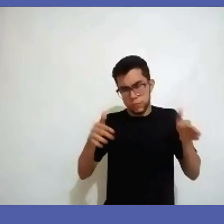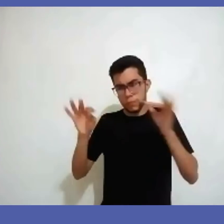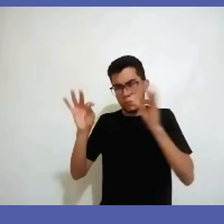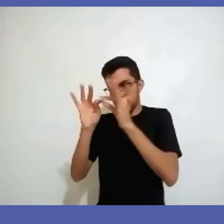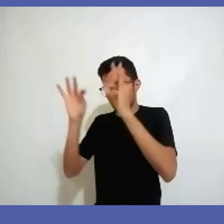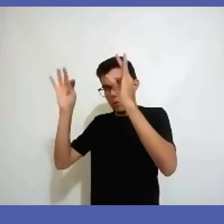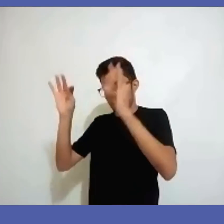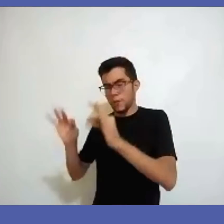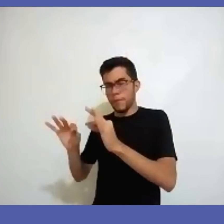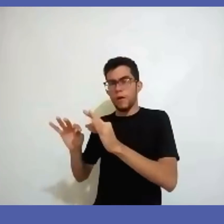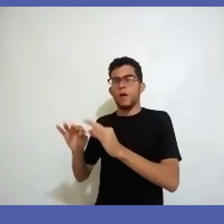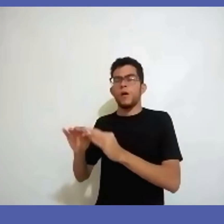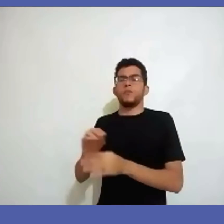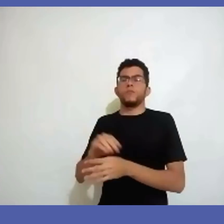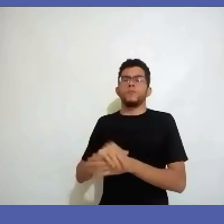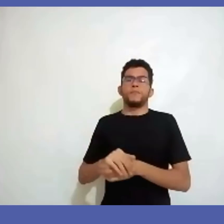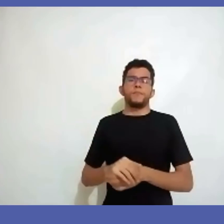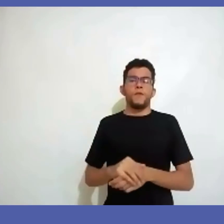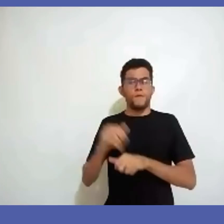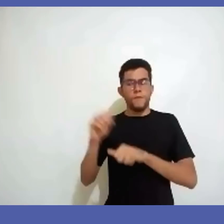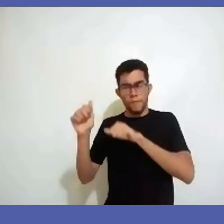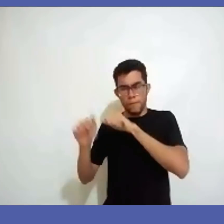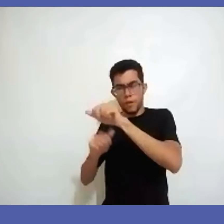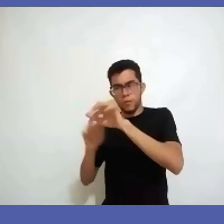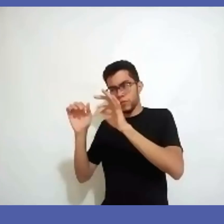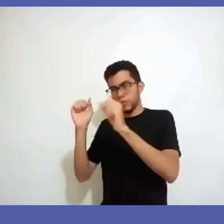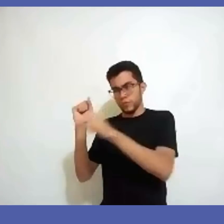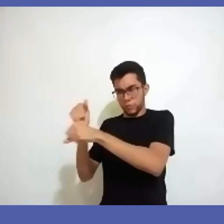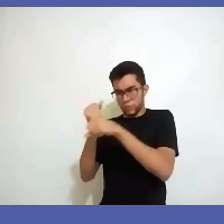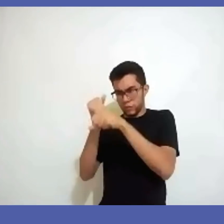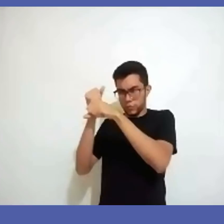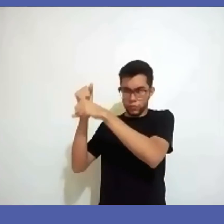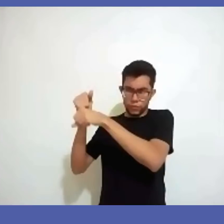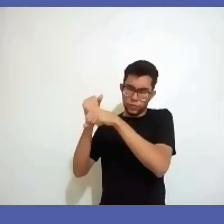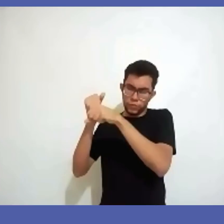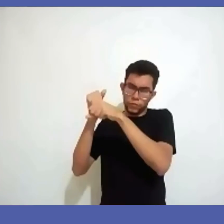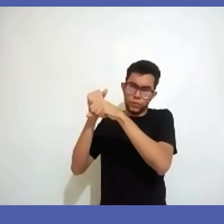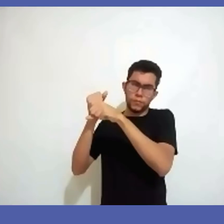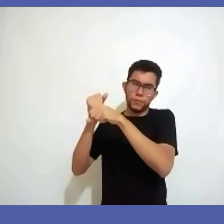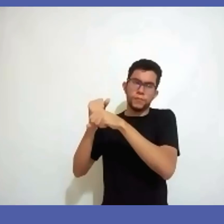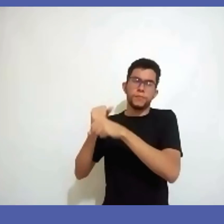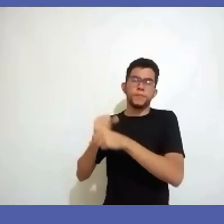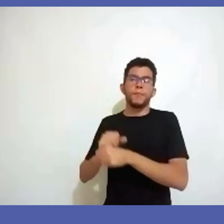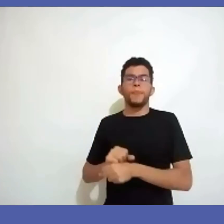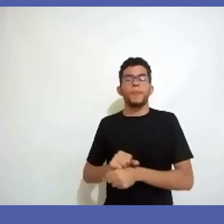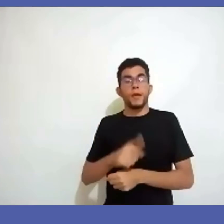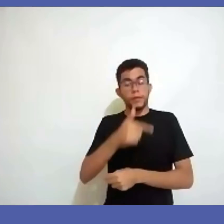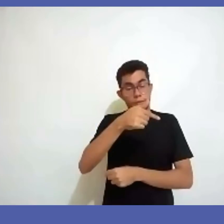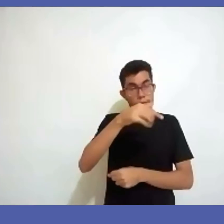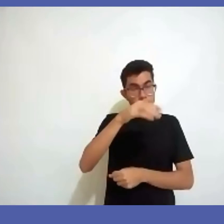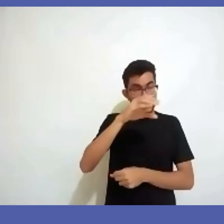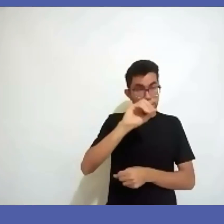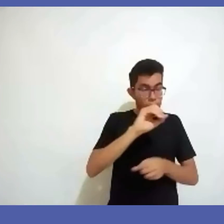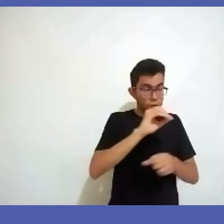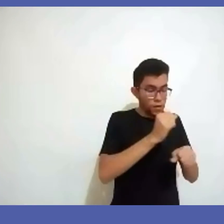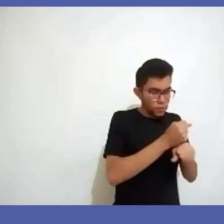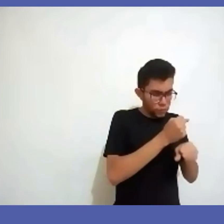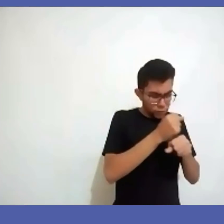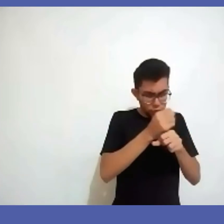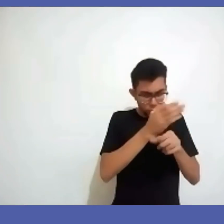Josué. Vocês se lembram? Deus prometeu que 70 anos depois o rei Ciro, um rei pagão, um